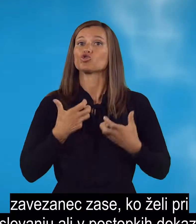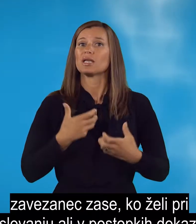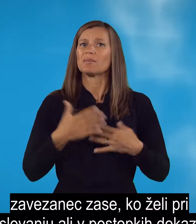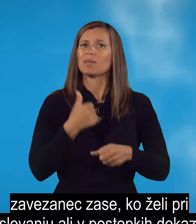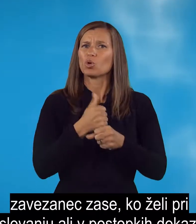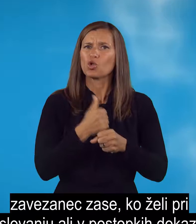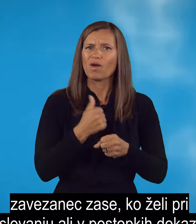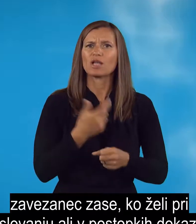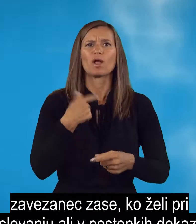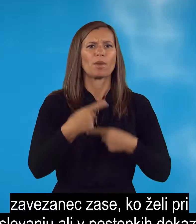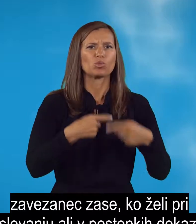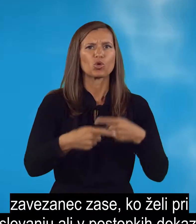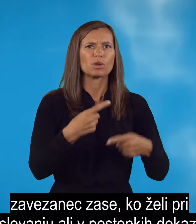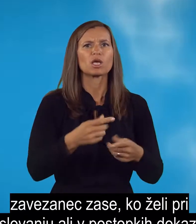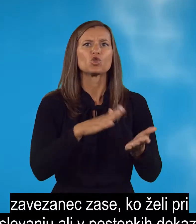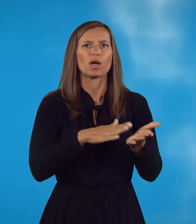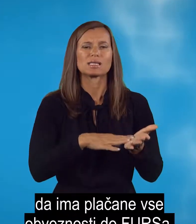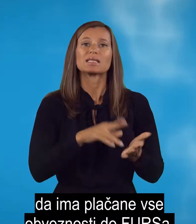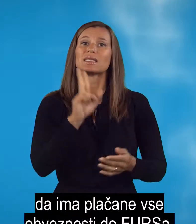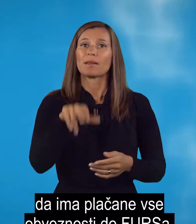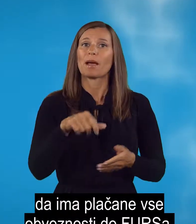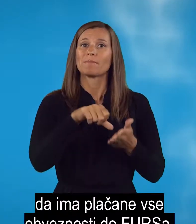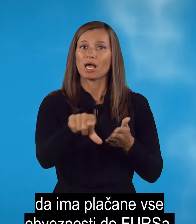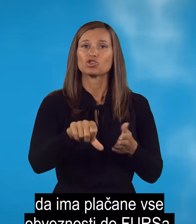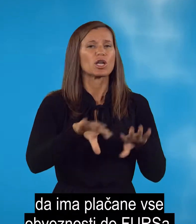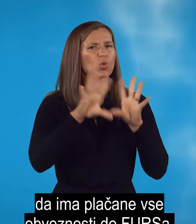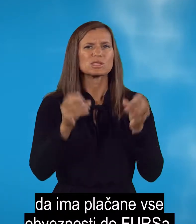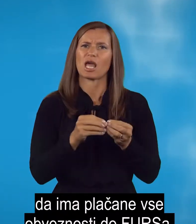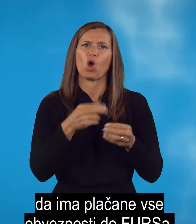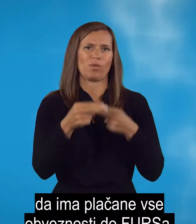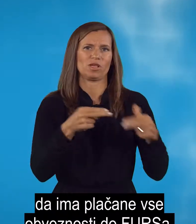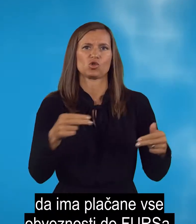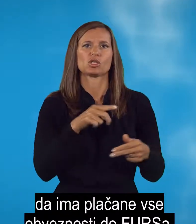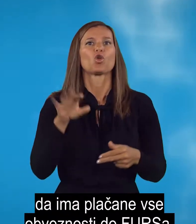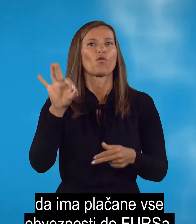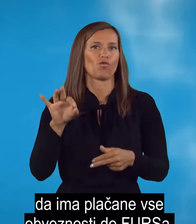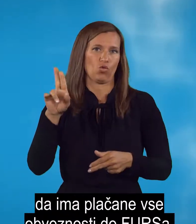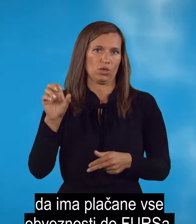poslovanju ali v postopkih dokazati, da ima plačane vse obveznosti do FURS-a.